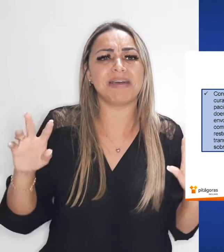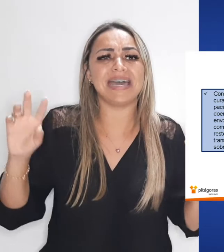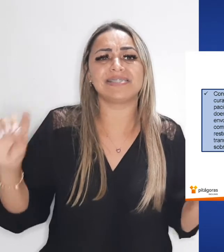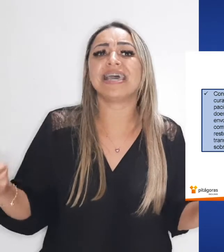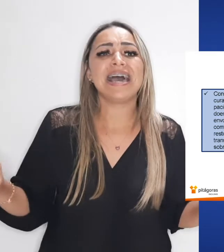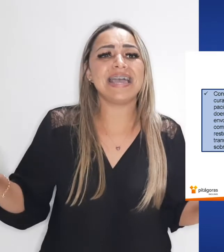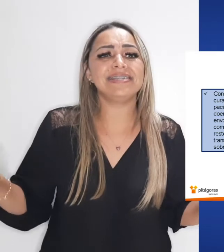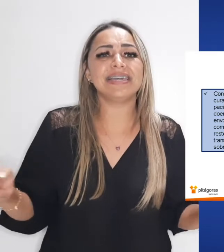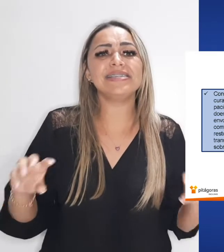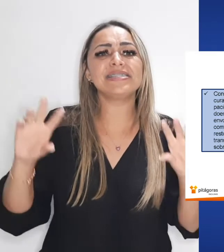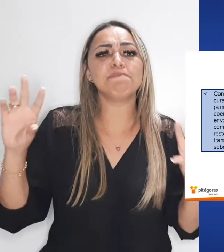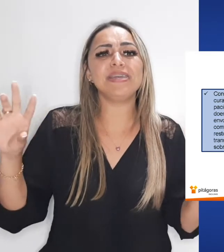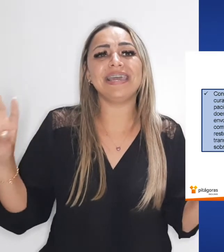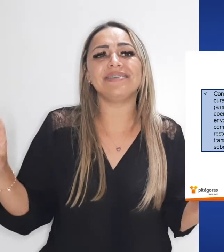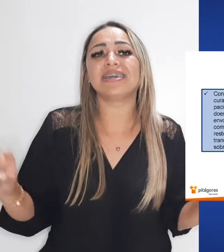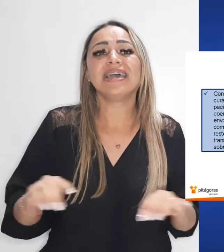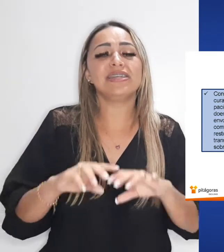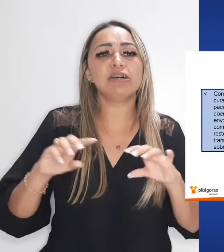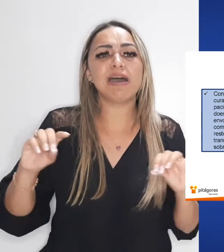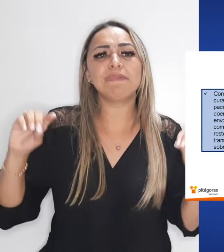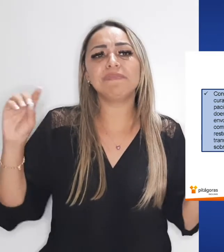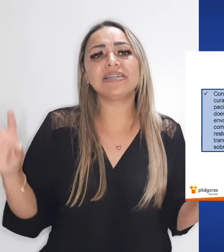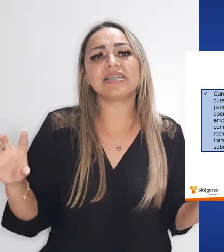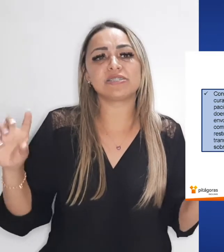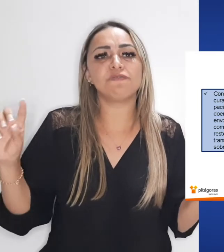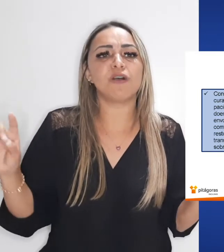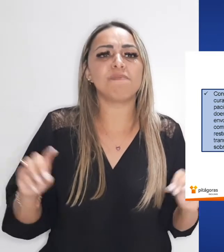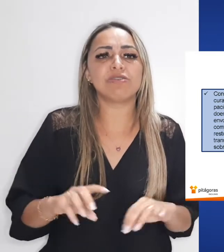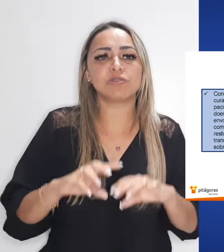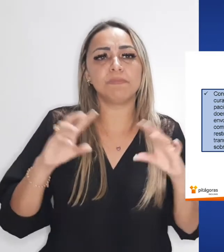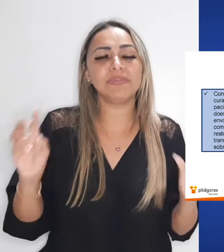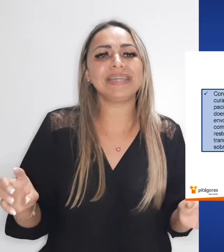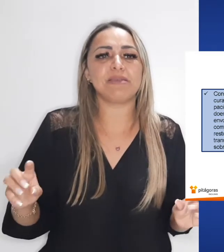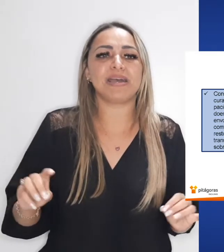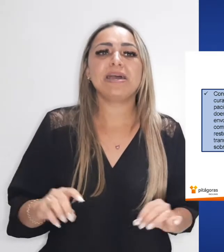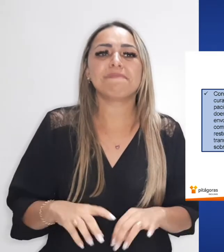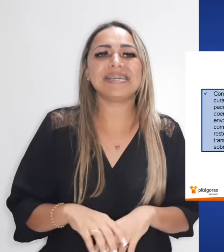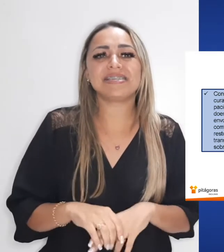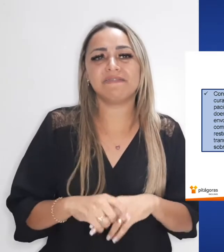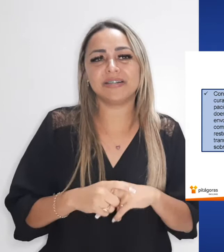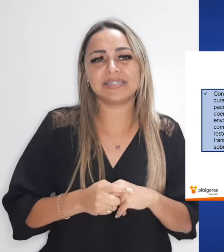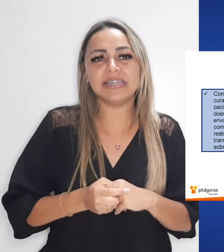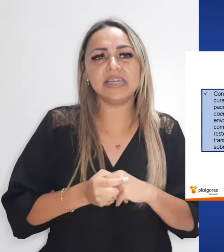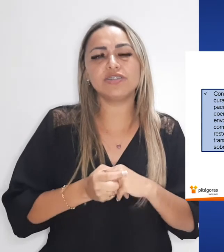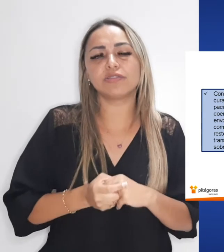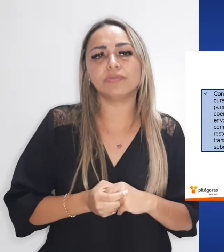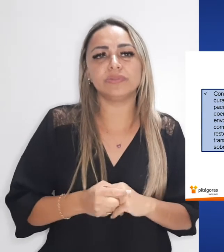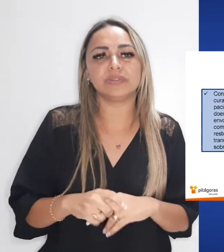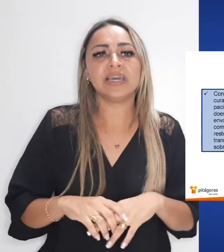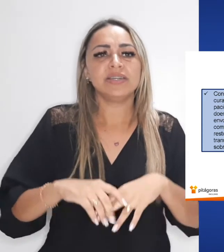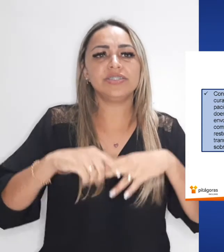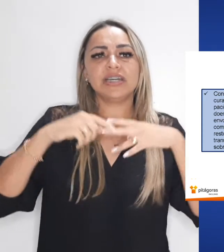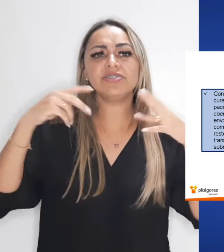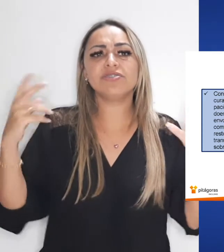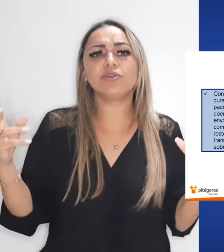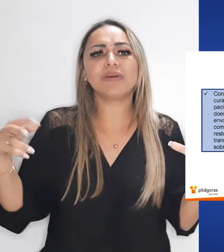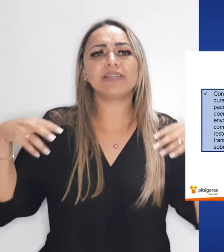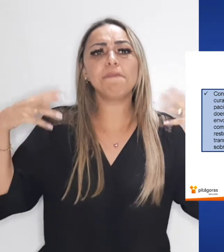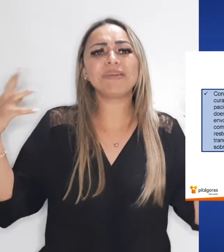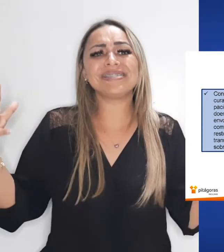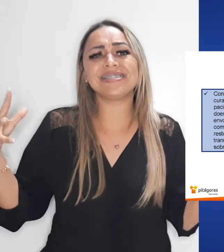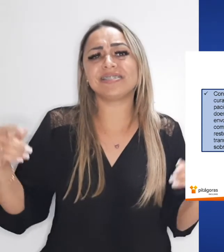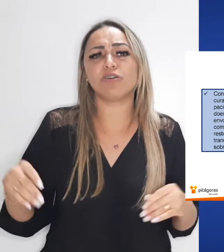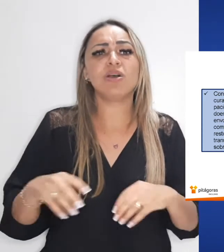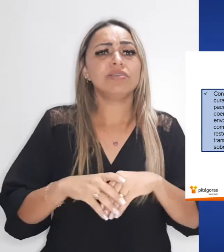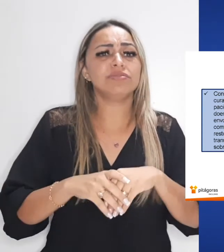imunodeficiências primárias ainda é incipiente e não há publicação formal sobre o tema, mas avança em estudos. Diante de uma